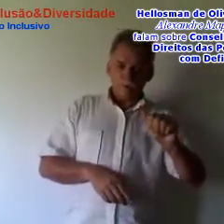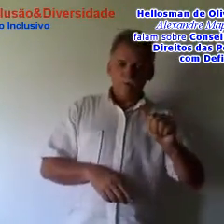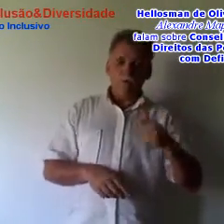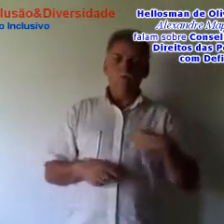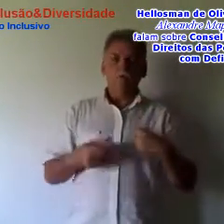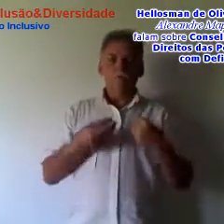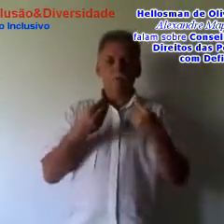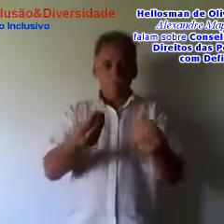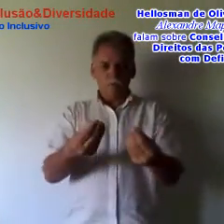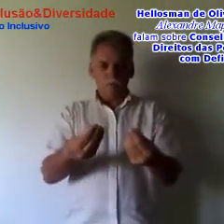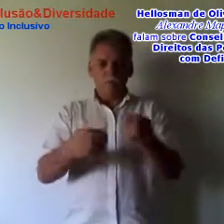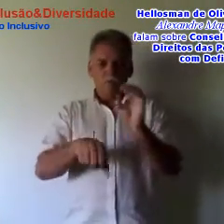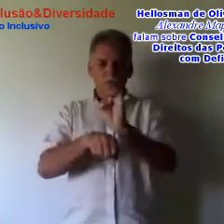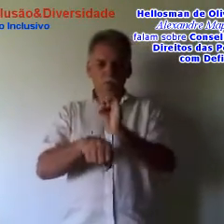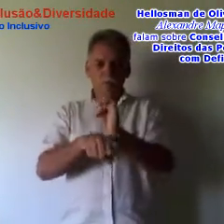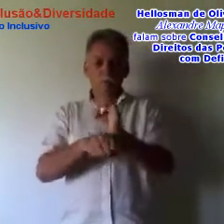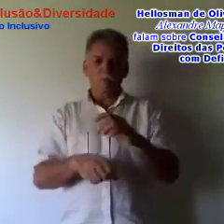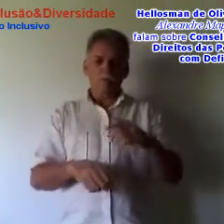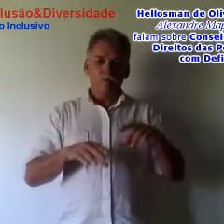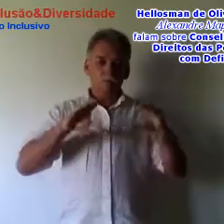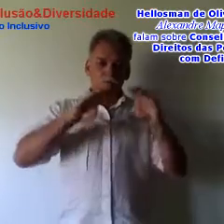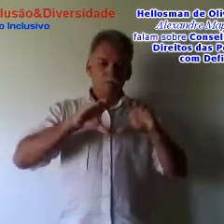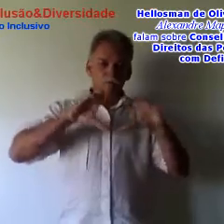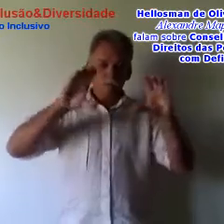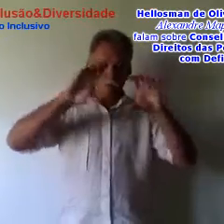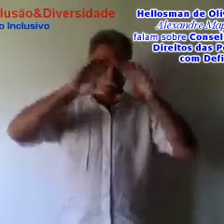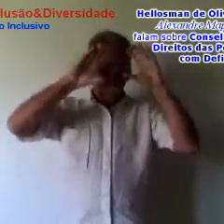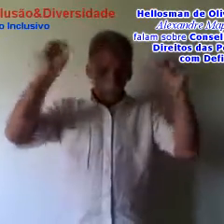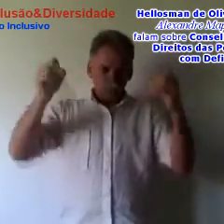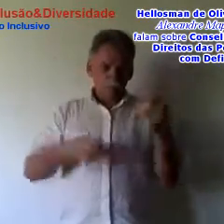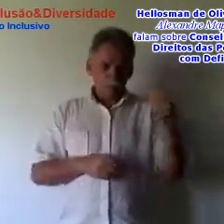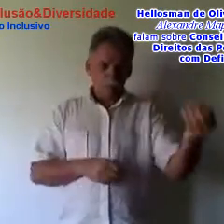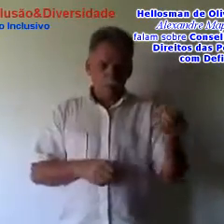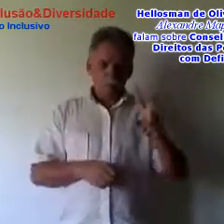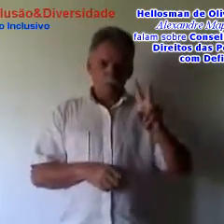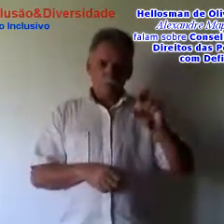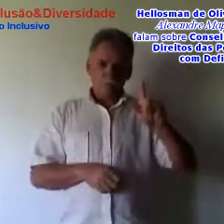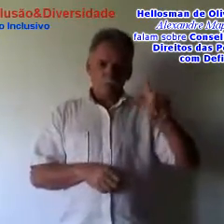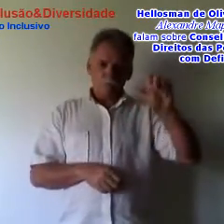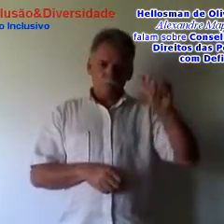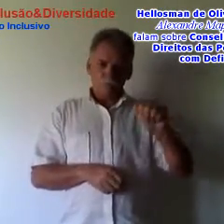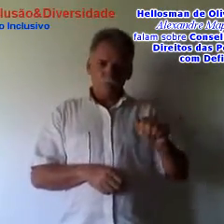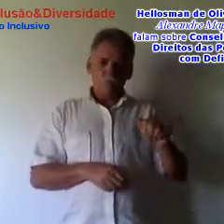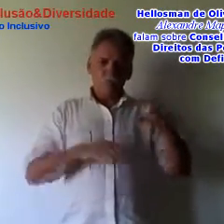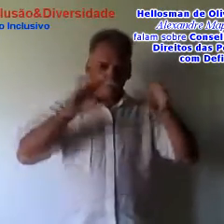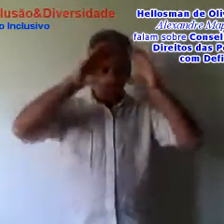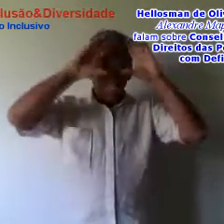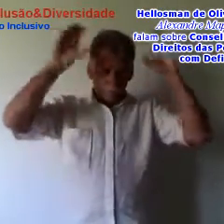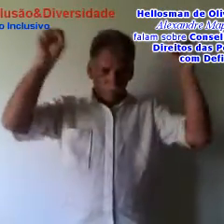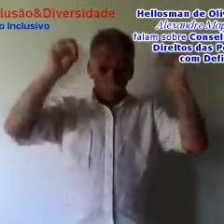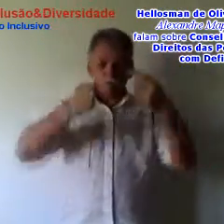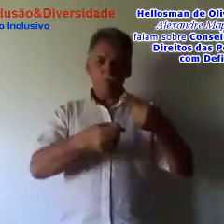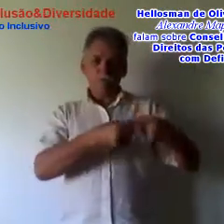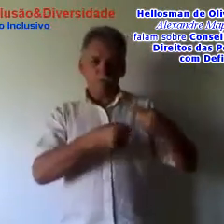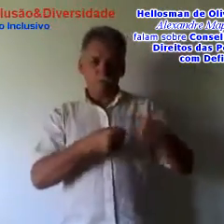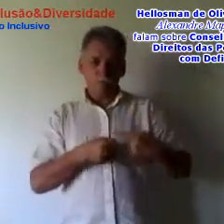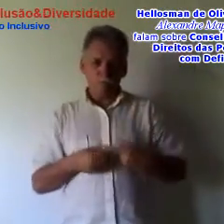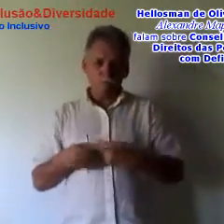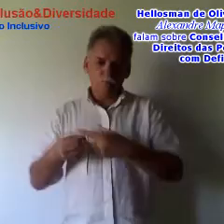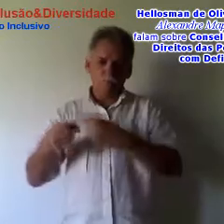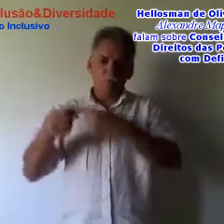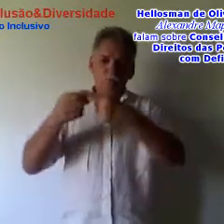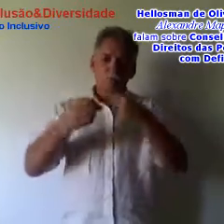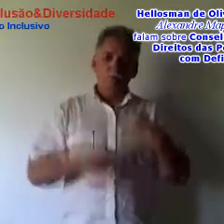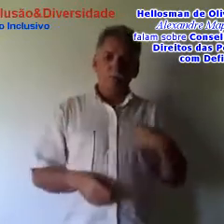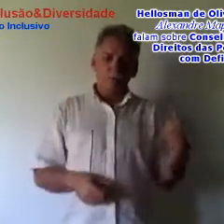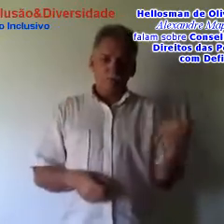do Conselho de Conselhos Municipais. E aí naquele momento nós todos nos reunimos, os